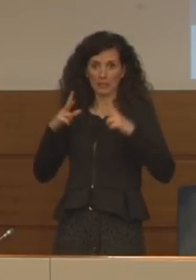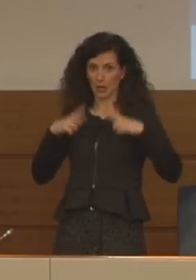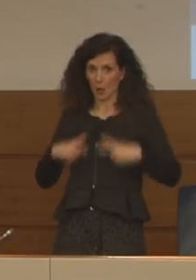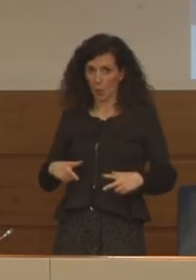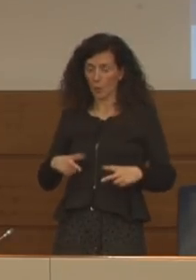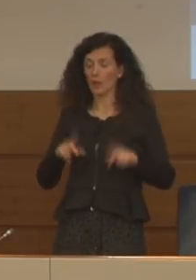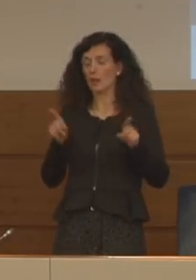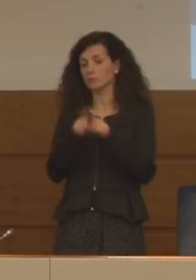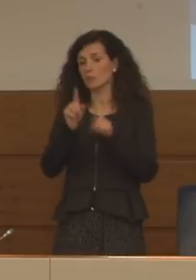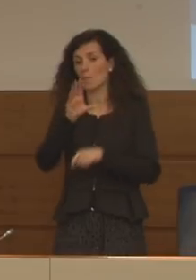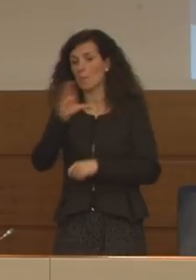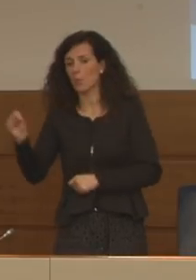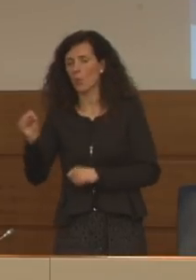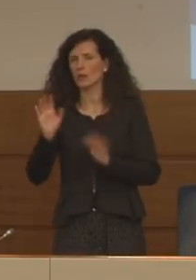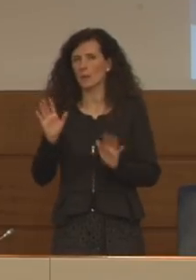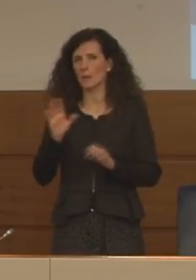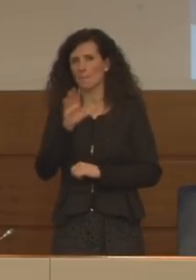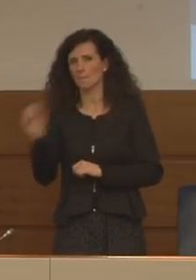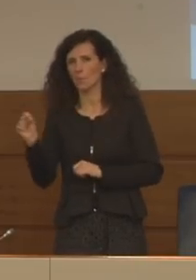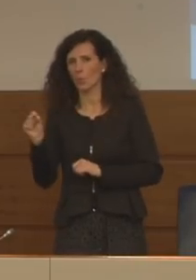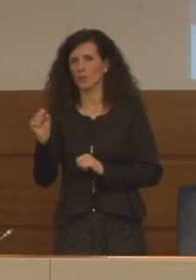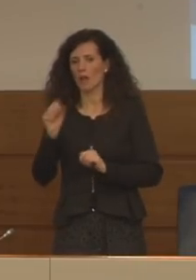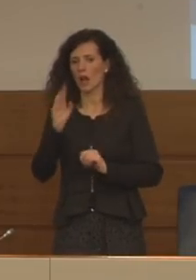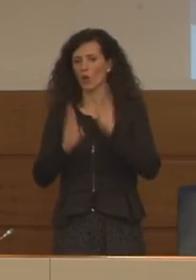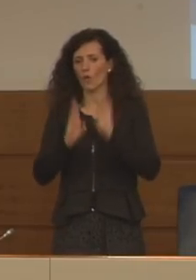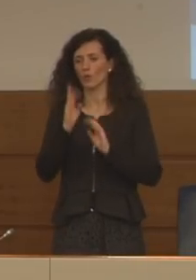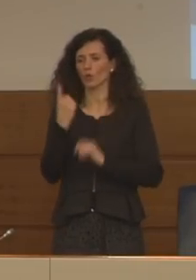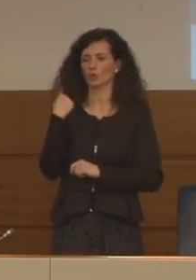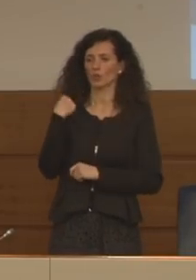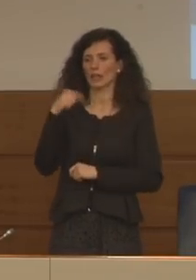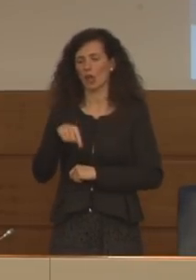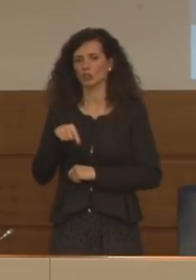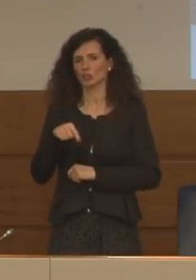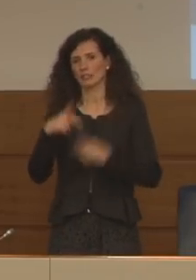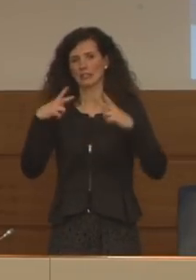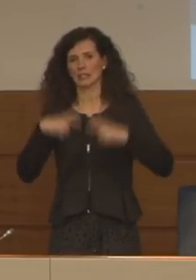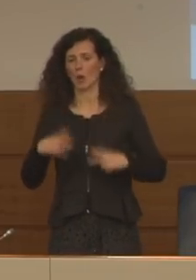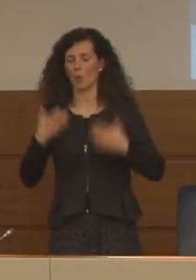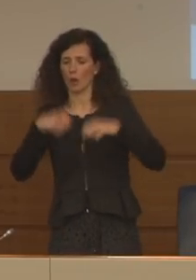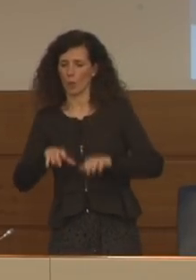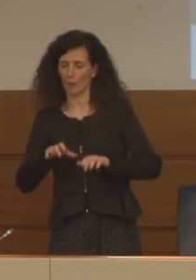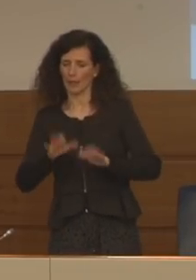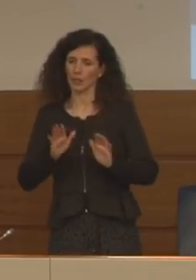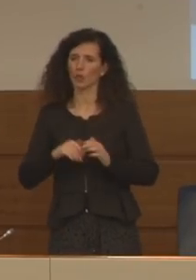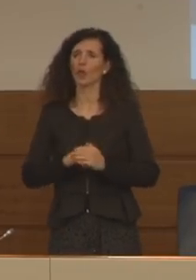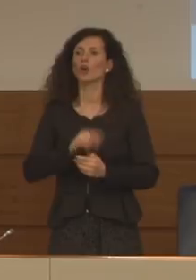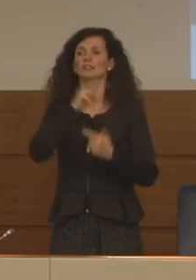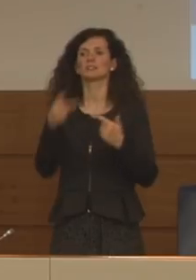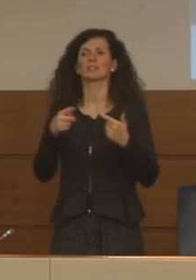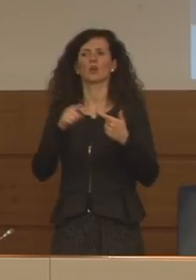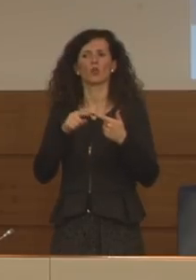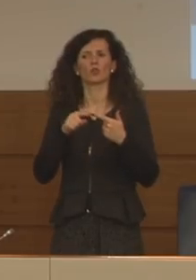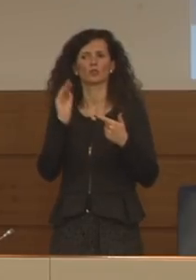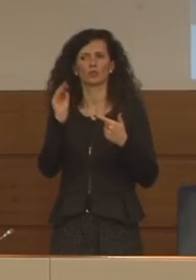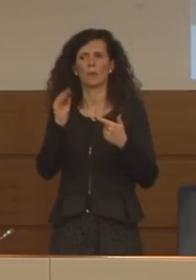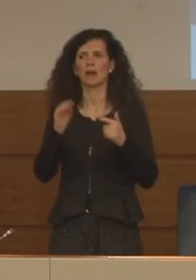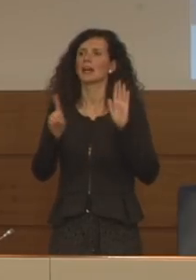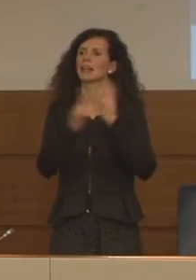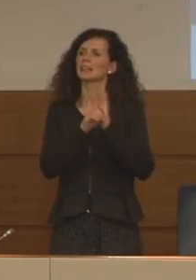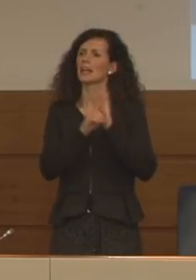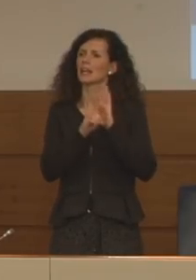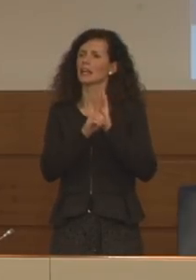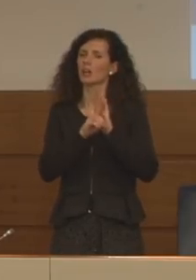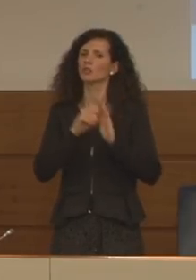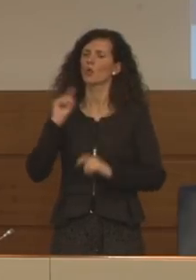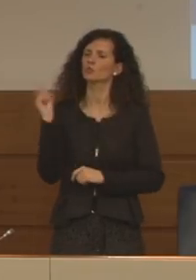puglia un pochino meno confrontando le aree oggi è la seconda domanda anzi sono tre domande la seconda è il decreto lo stiamo